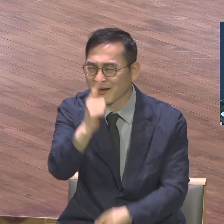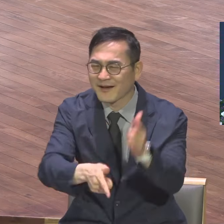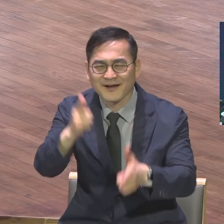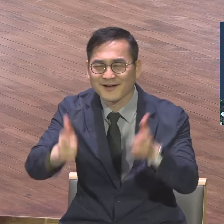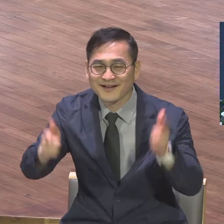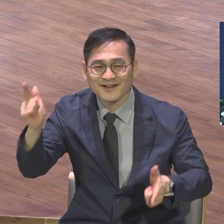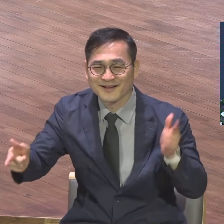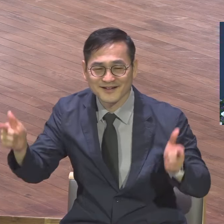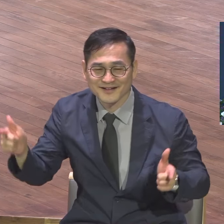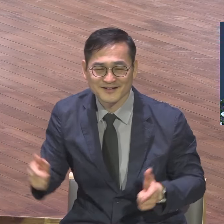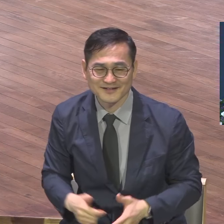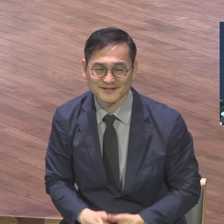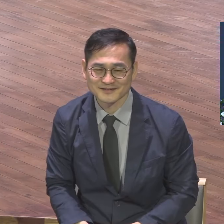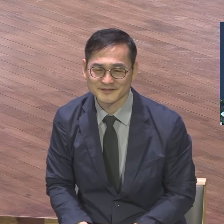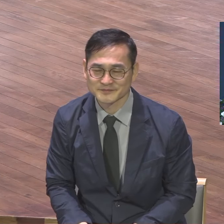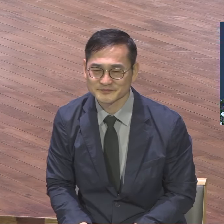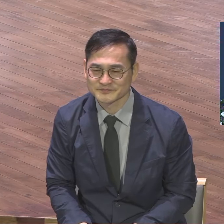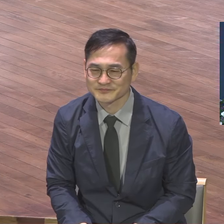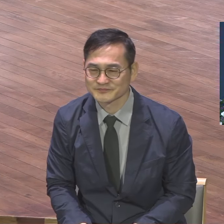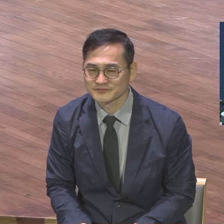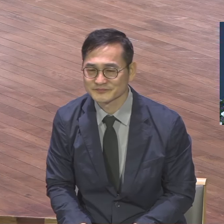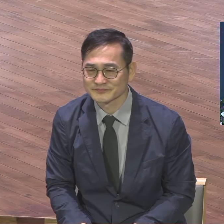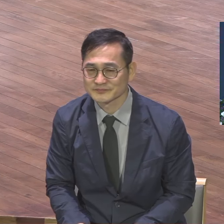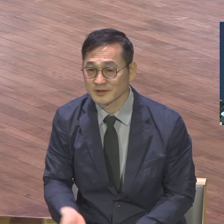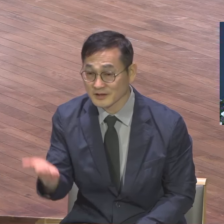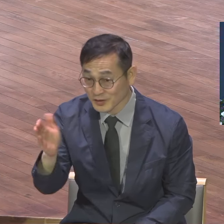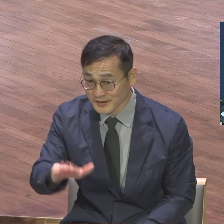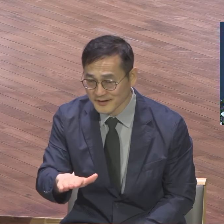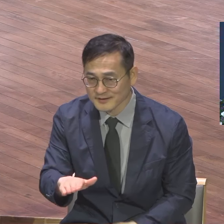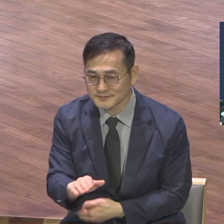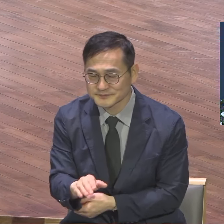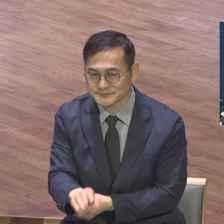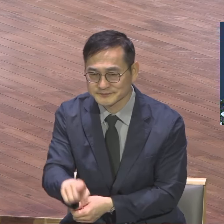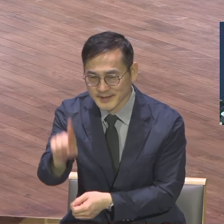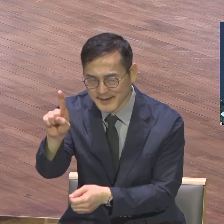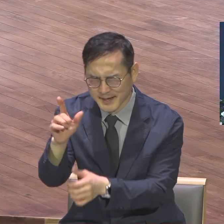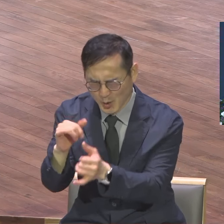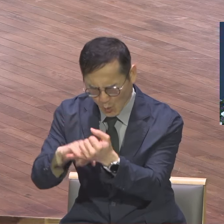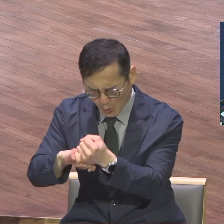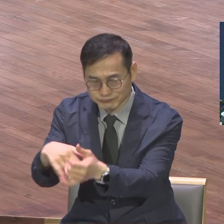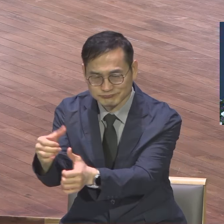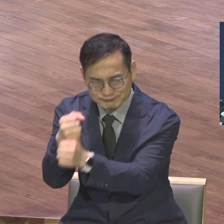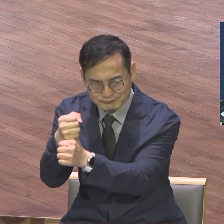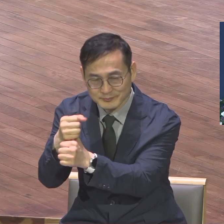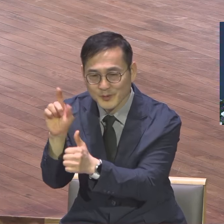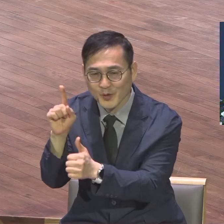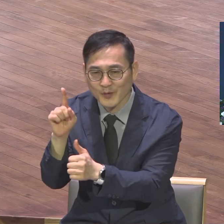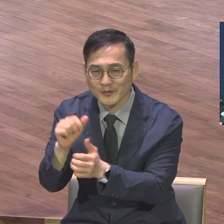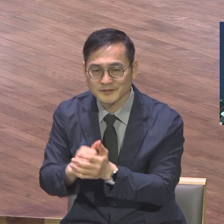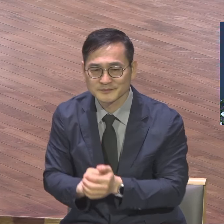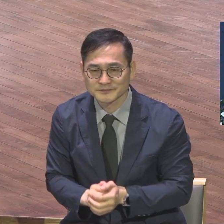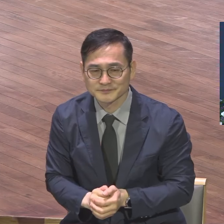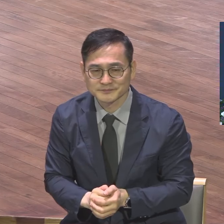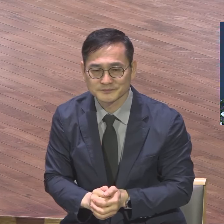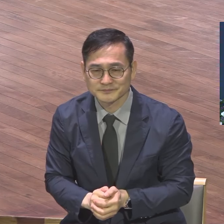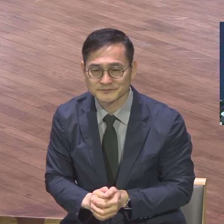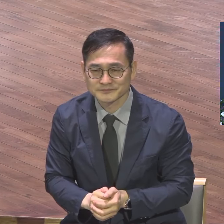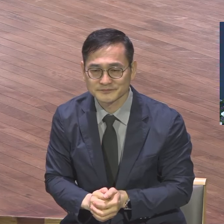왔든지 간에 여러분이 놓치지 말아야 될 것이 뭐냐? 지금 이